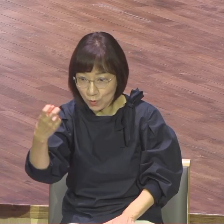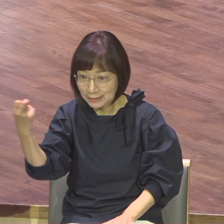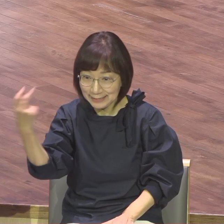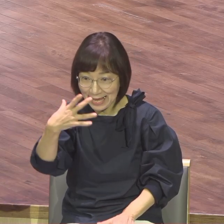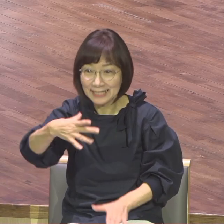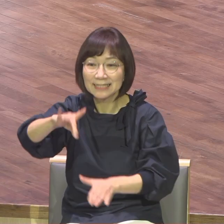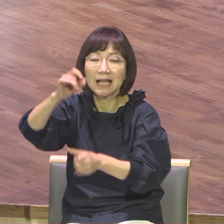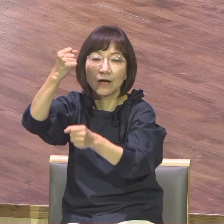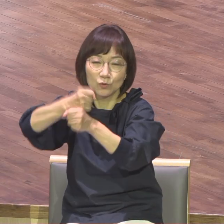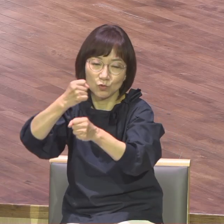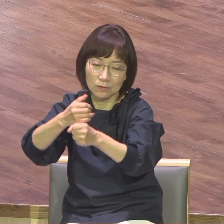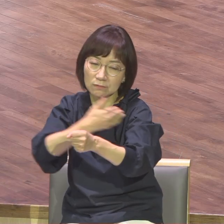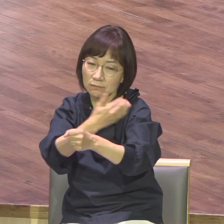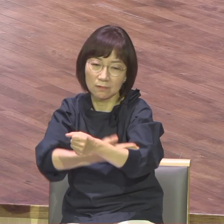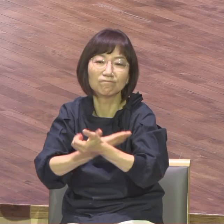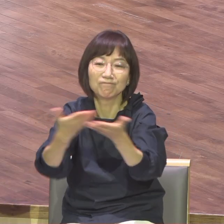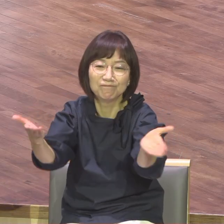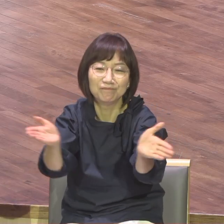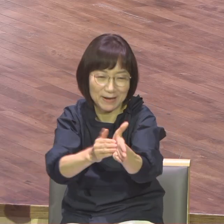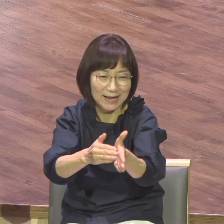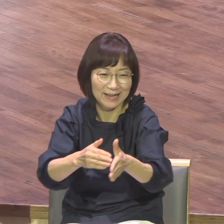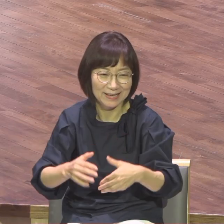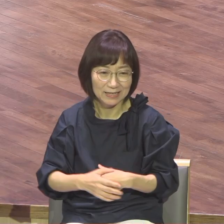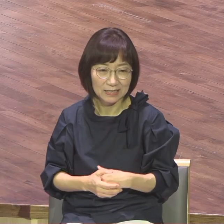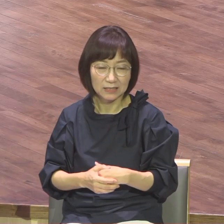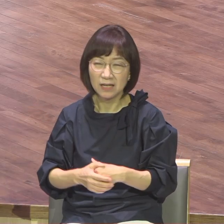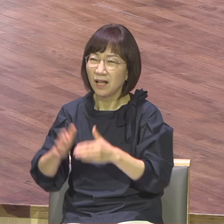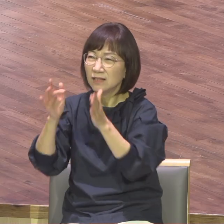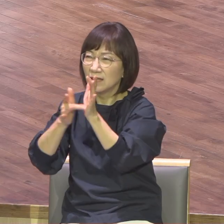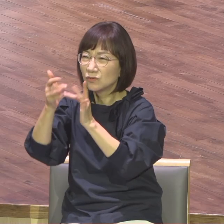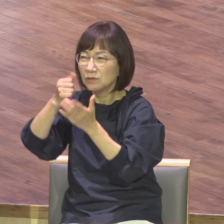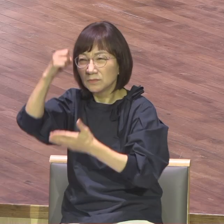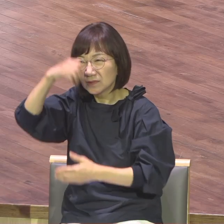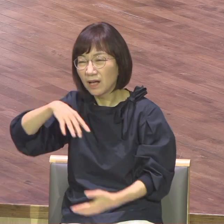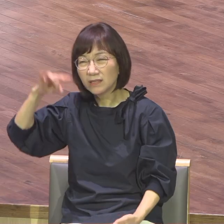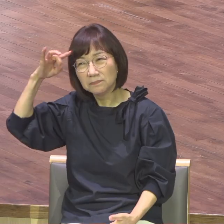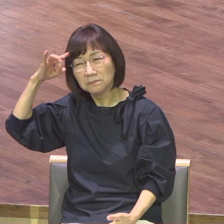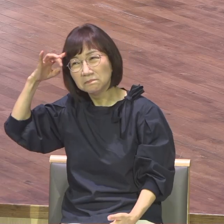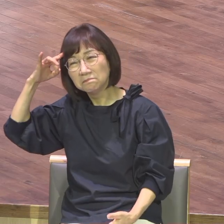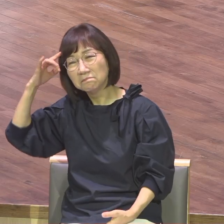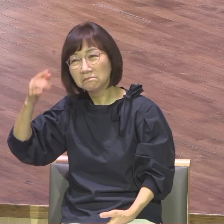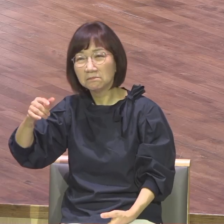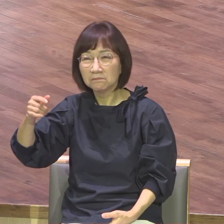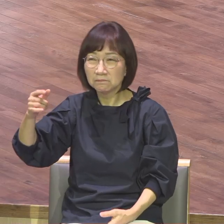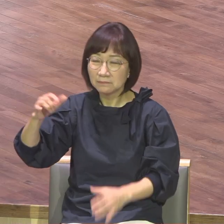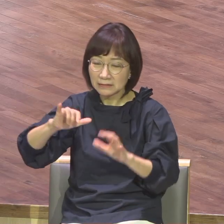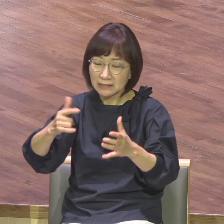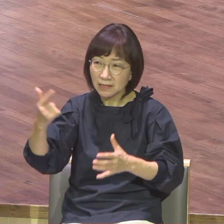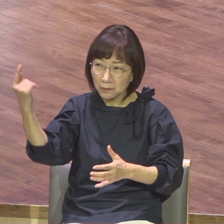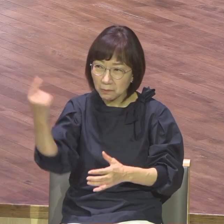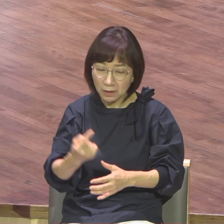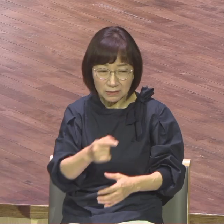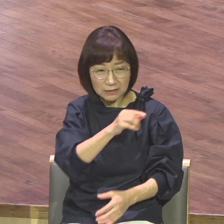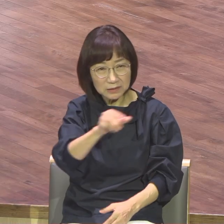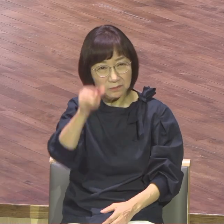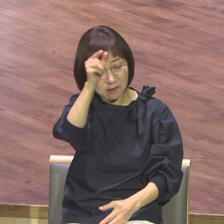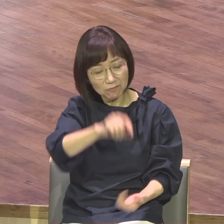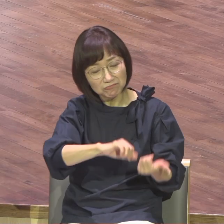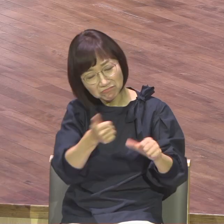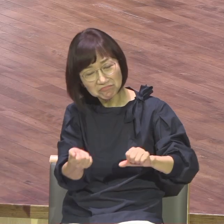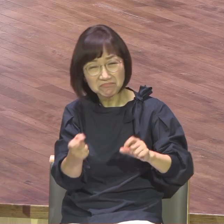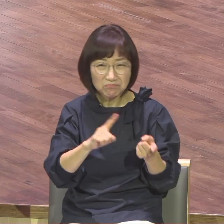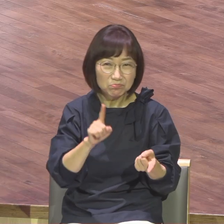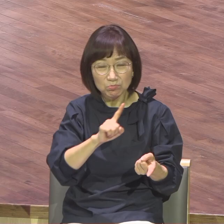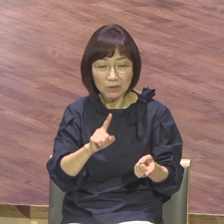예수님이 무슨 할 일 없어가지고 이 땅에 오셔가지고 십자가에 죽고 또 뭐 무덤에 들어갔다 사흘 만에 살아나고 뭐 그거 할 필요는 뭐 있어요